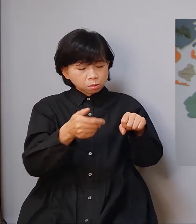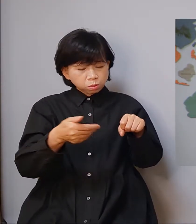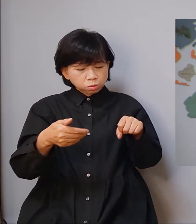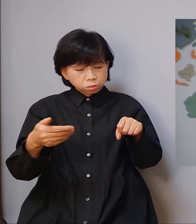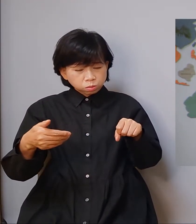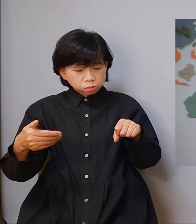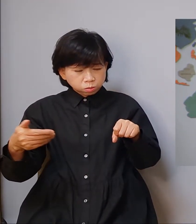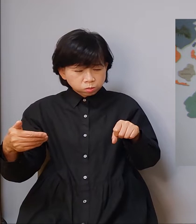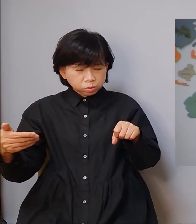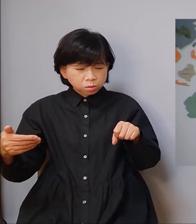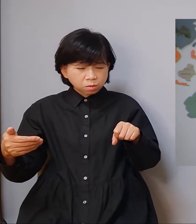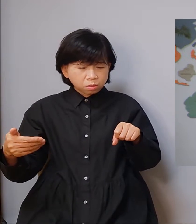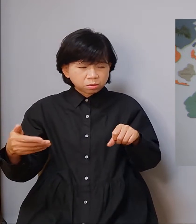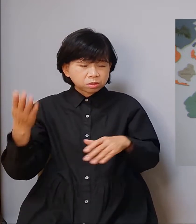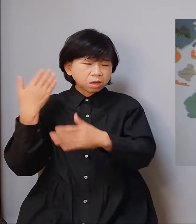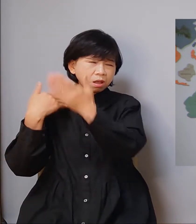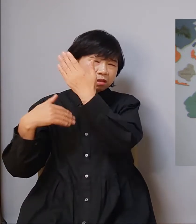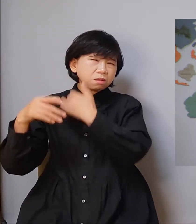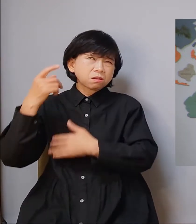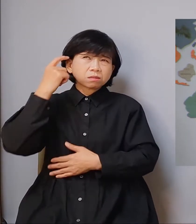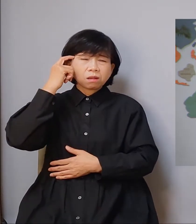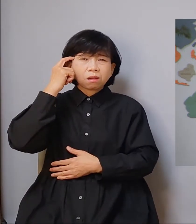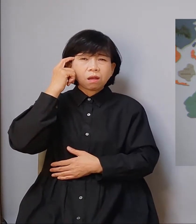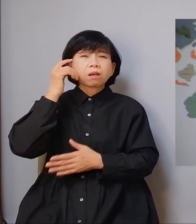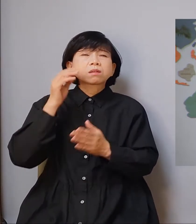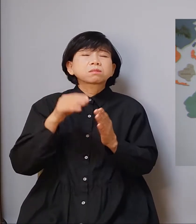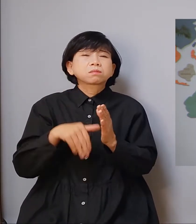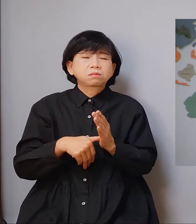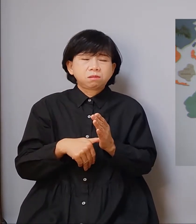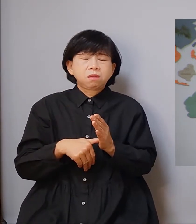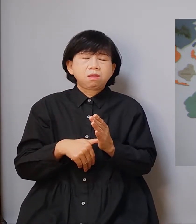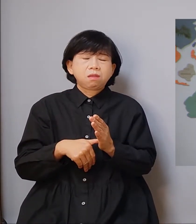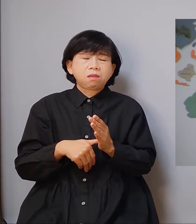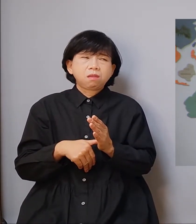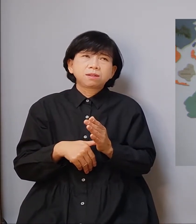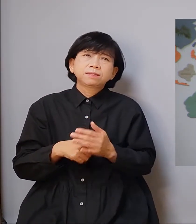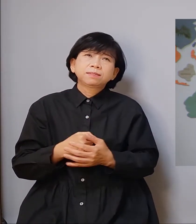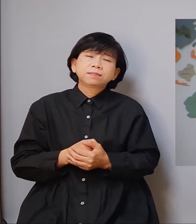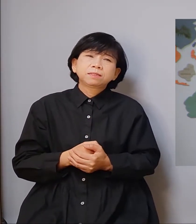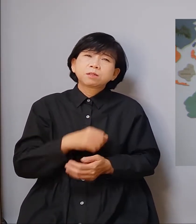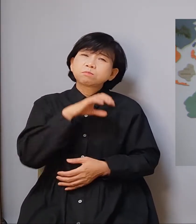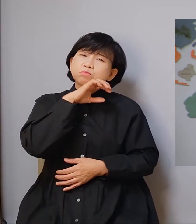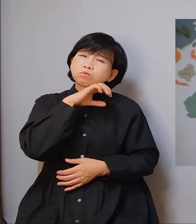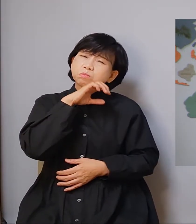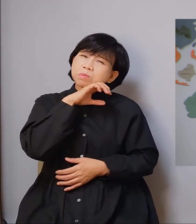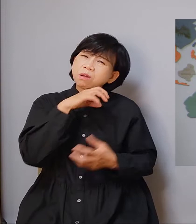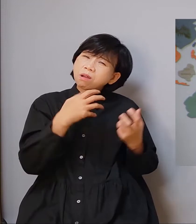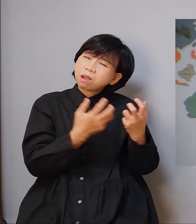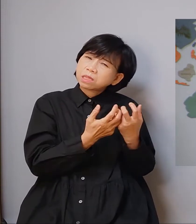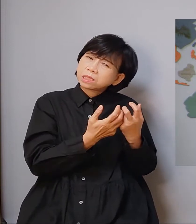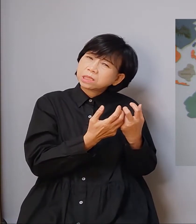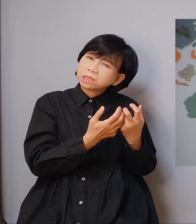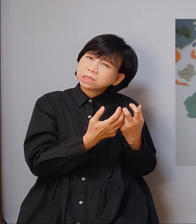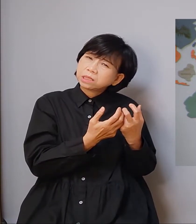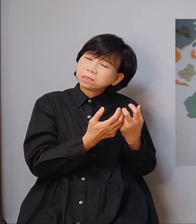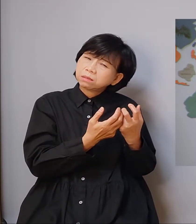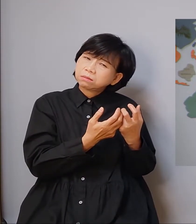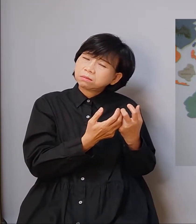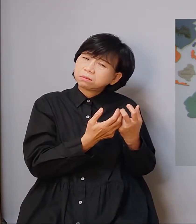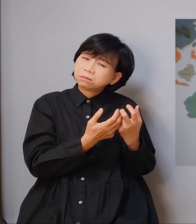그 뒤에 그때를 추억하는 요셉의 대답은 과연 어땠을까요? 요셉 안에 불평이 가득 차 있었는지,